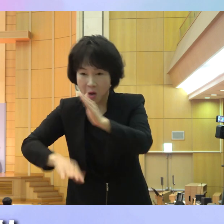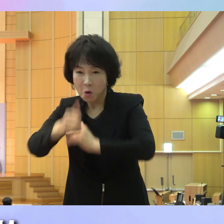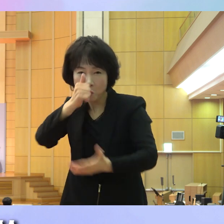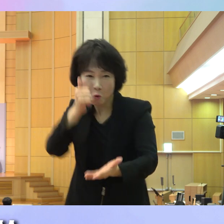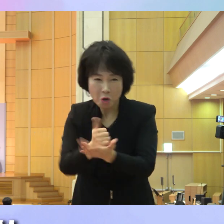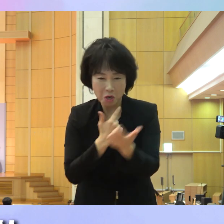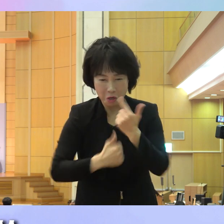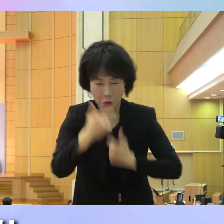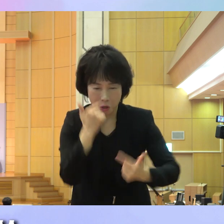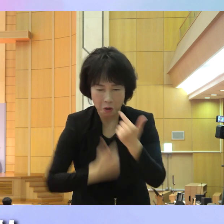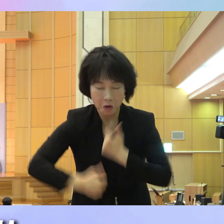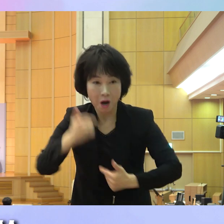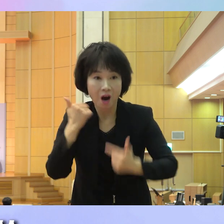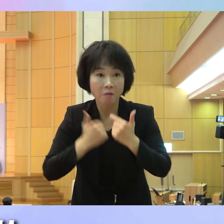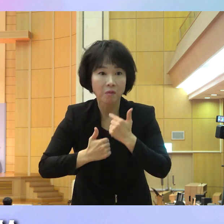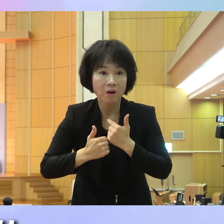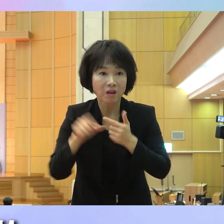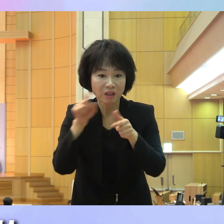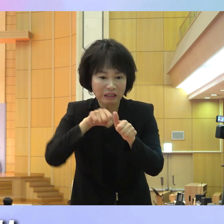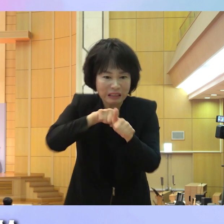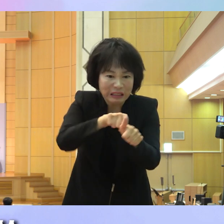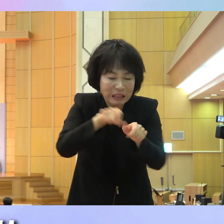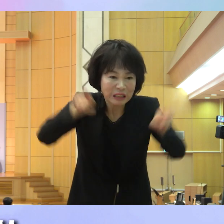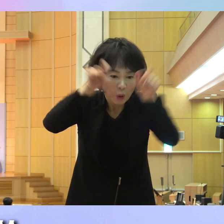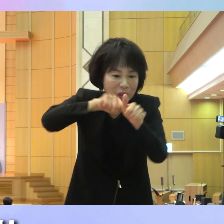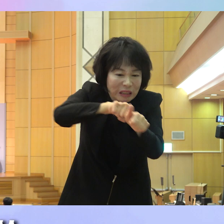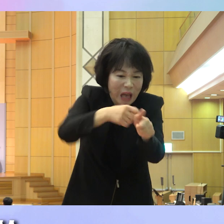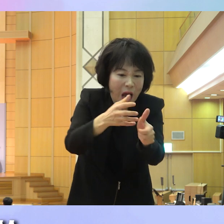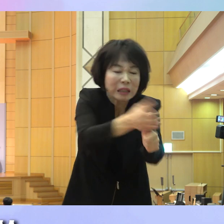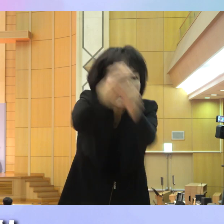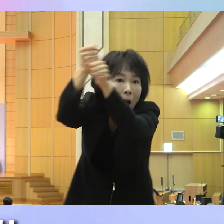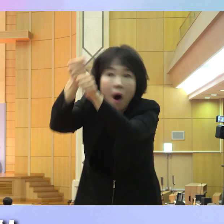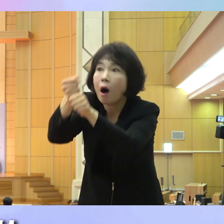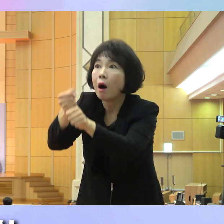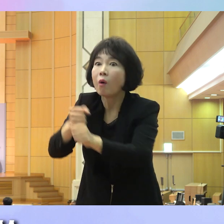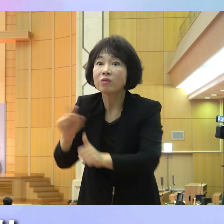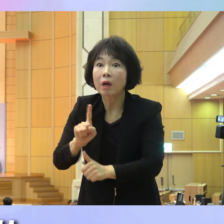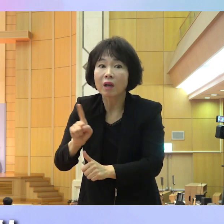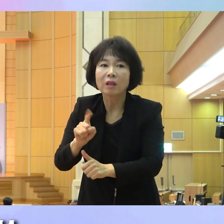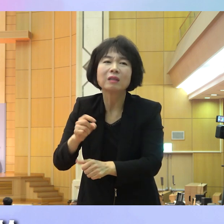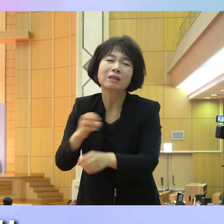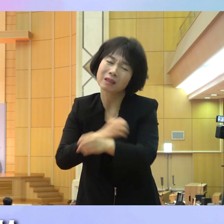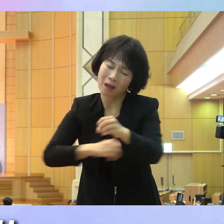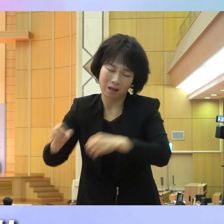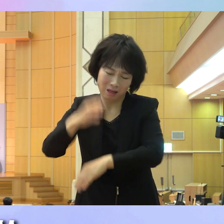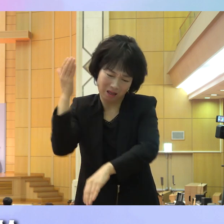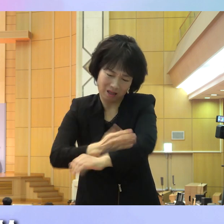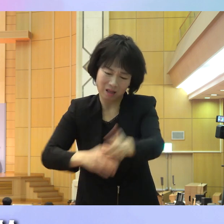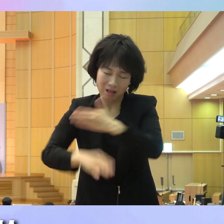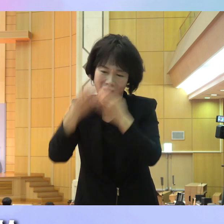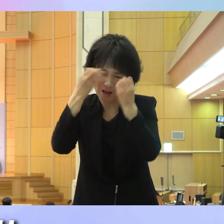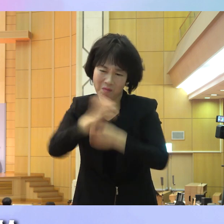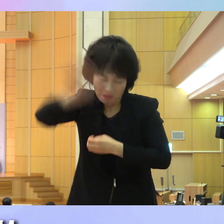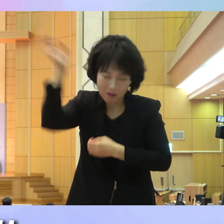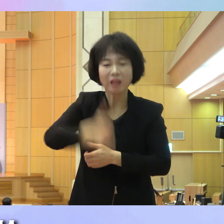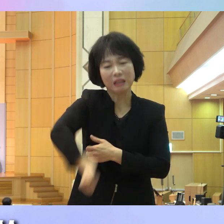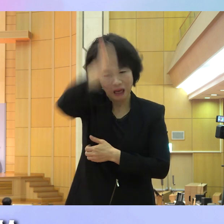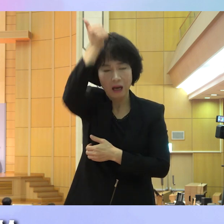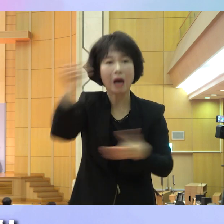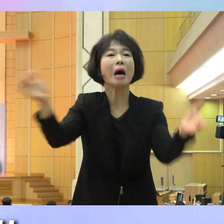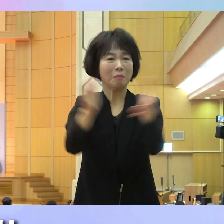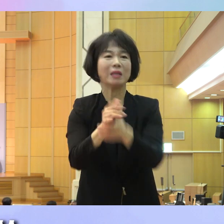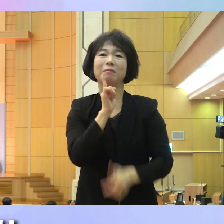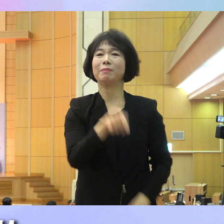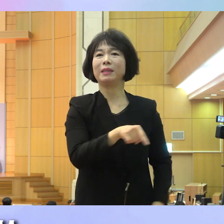영을 사망케 하고 지옥에 들어가게 한다면 차라리 잘라버려서